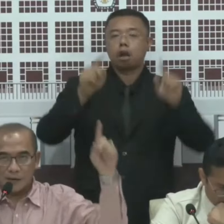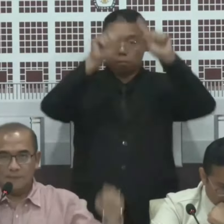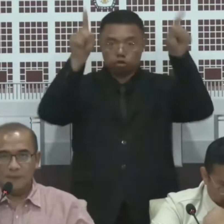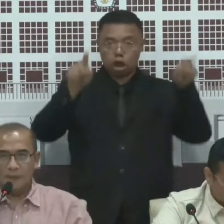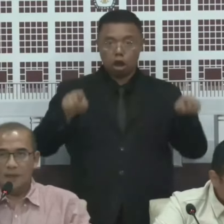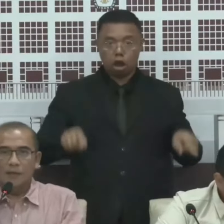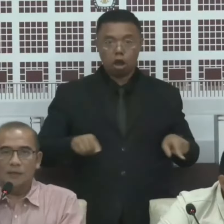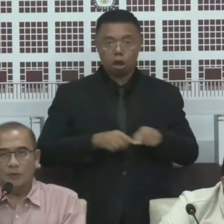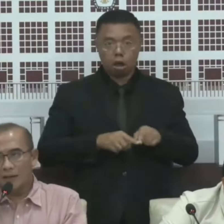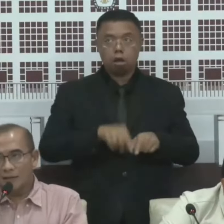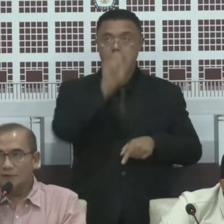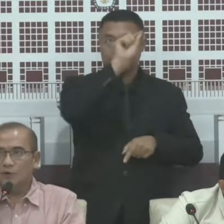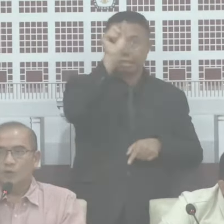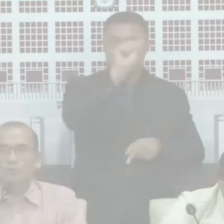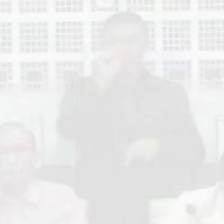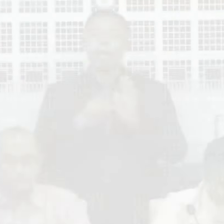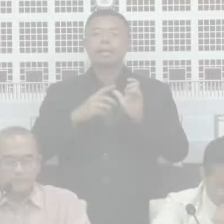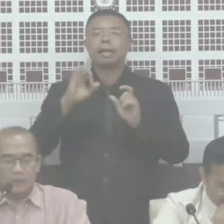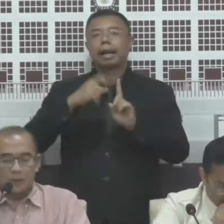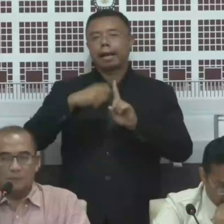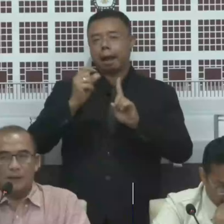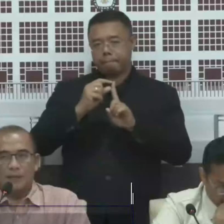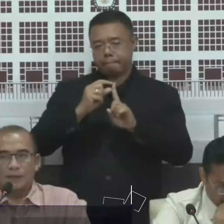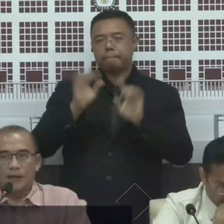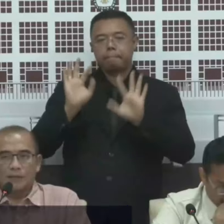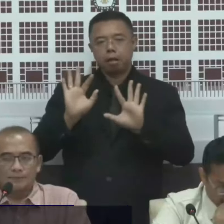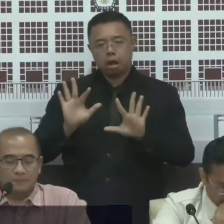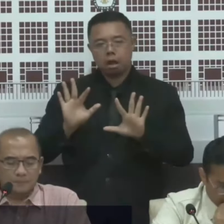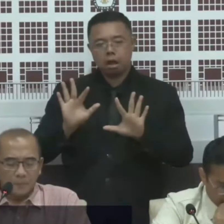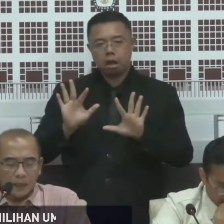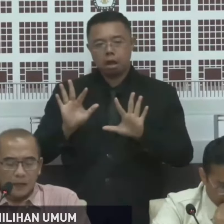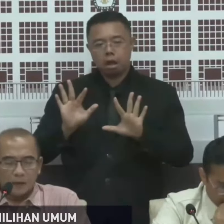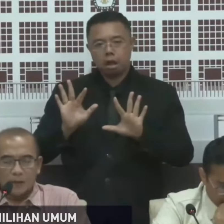hasil pleno yang telah diunggah. Sirekap ya, banyak sekali